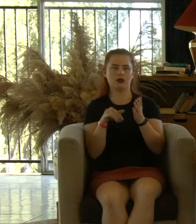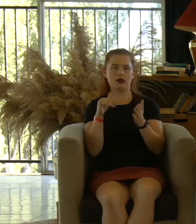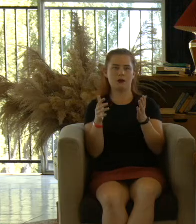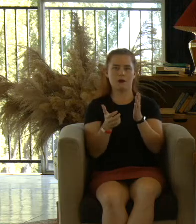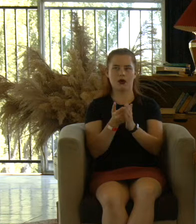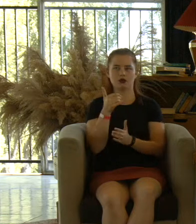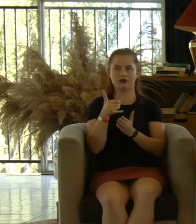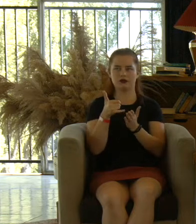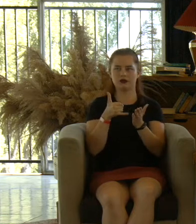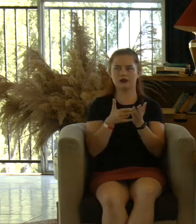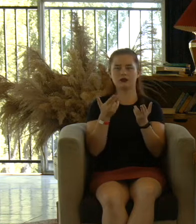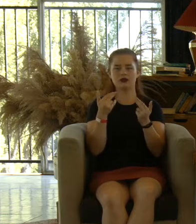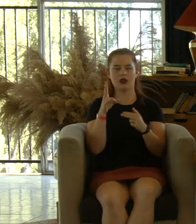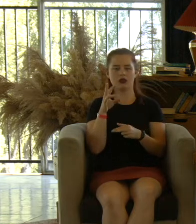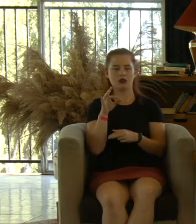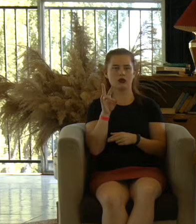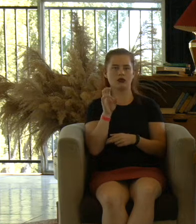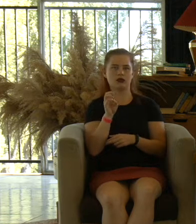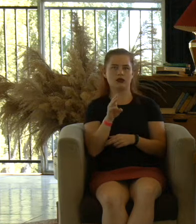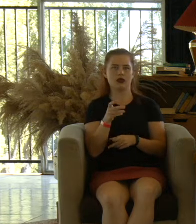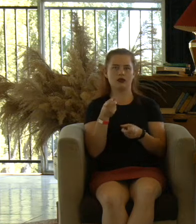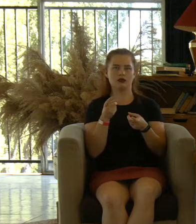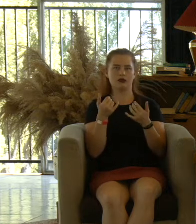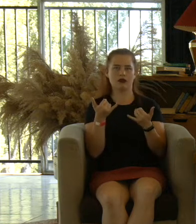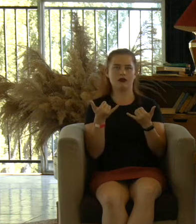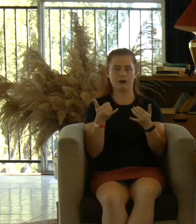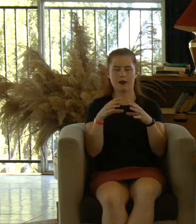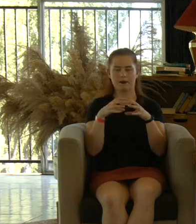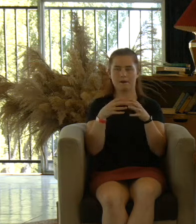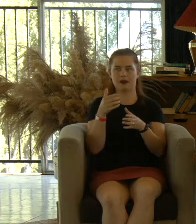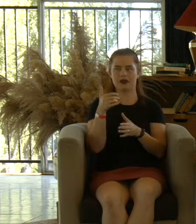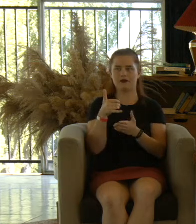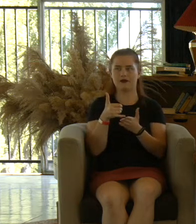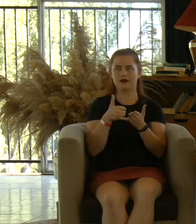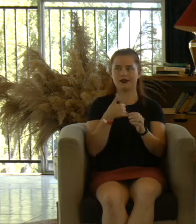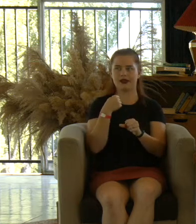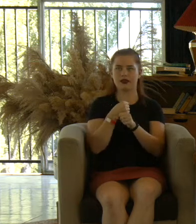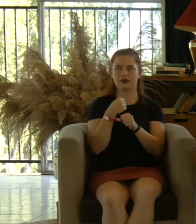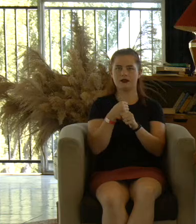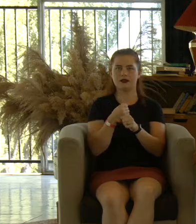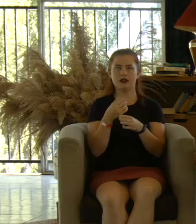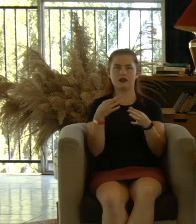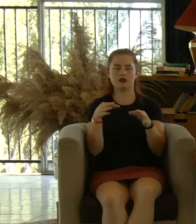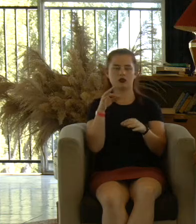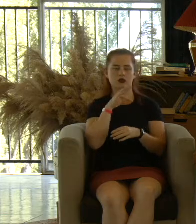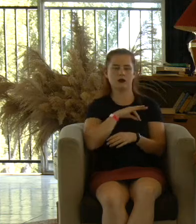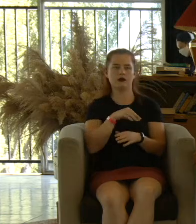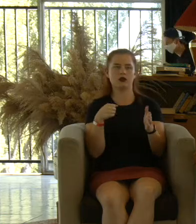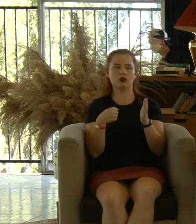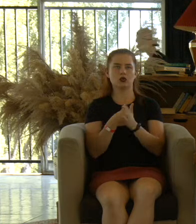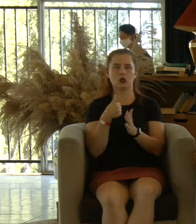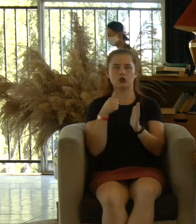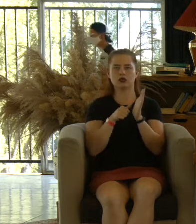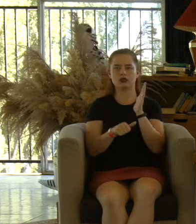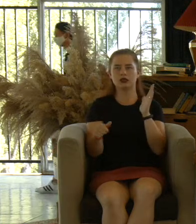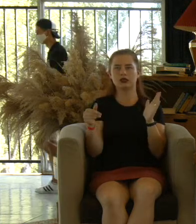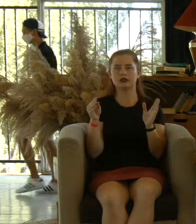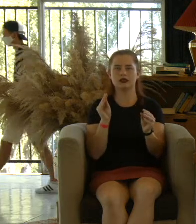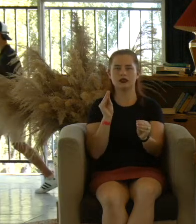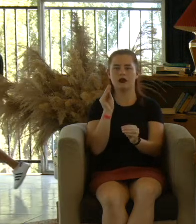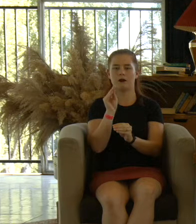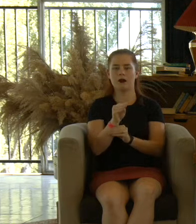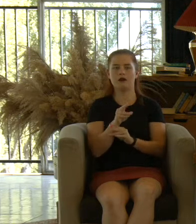Да, но нет. В современном мире виноделии разрешено использовать до 60 добавок.